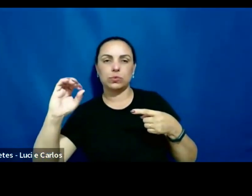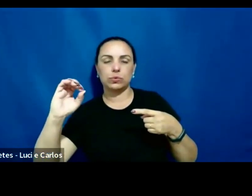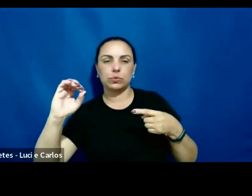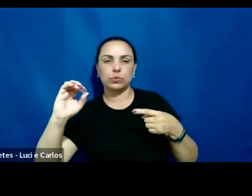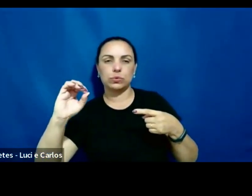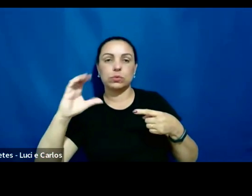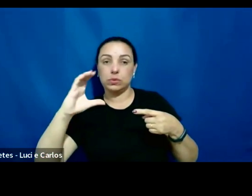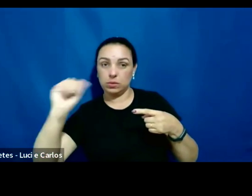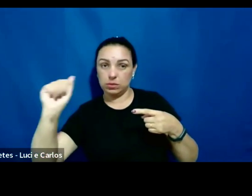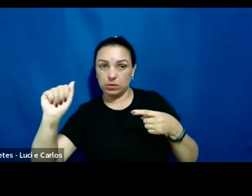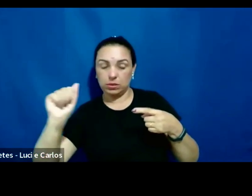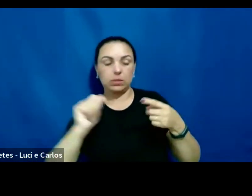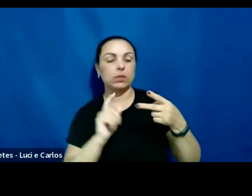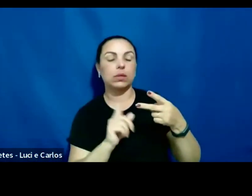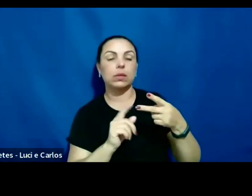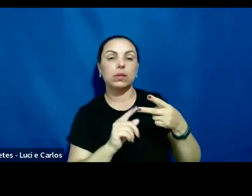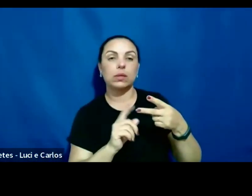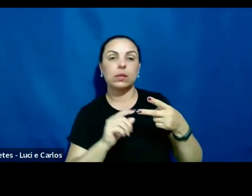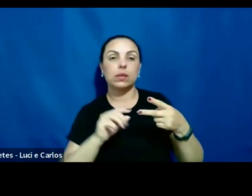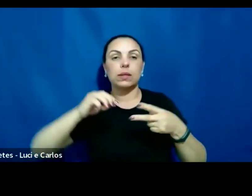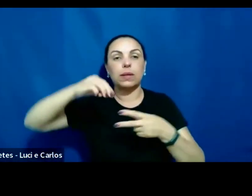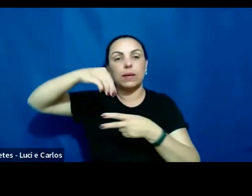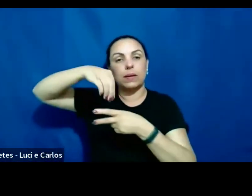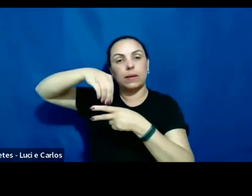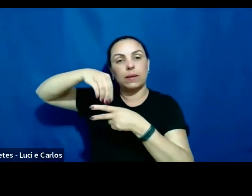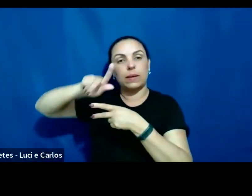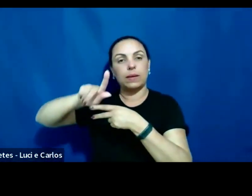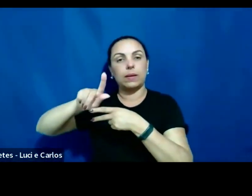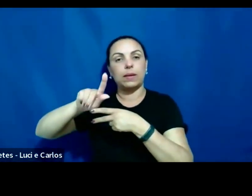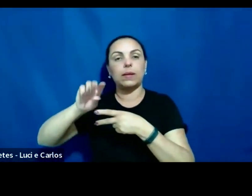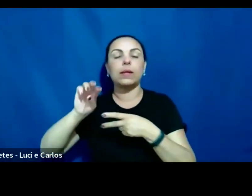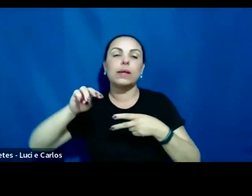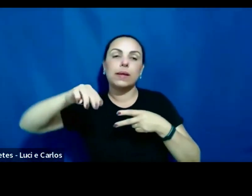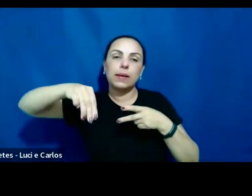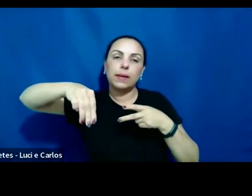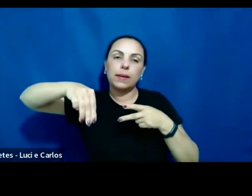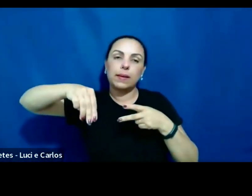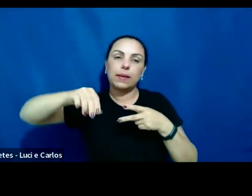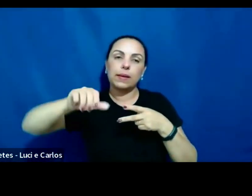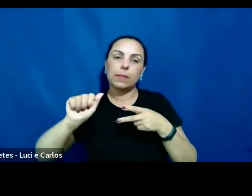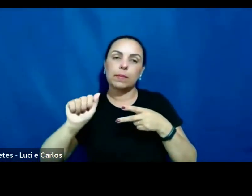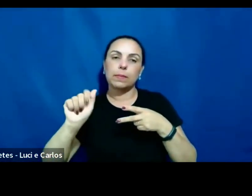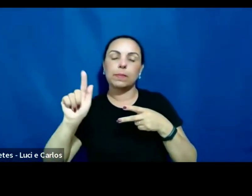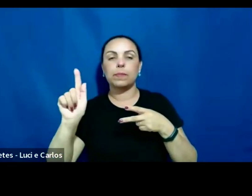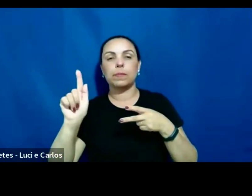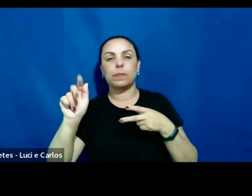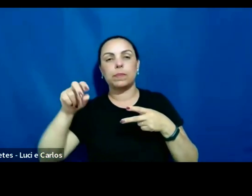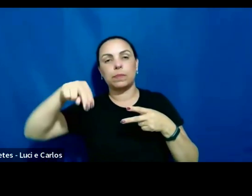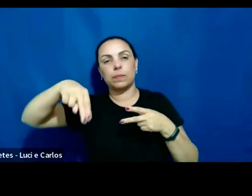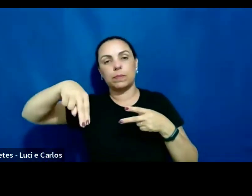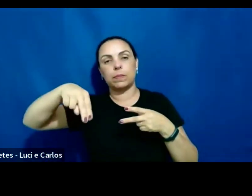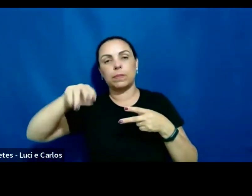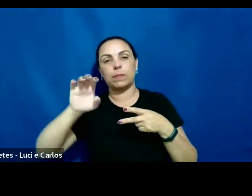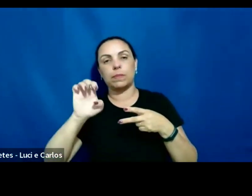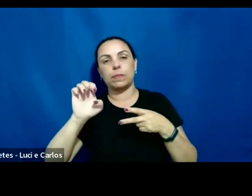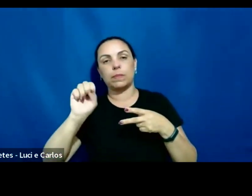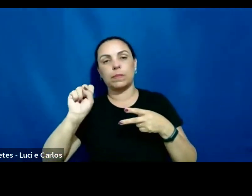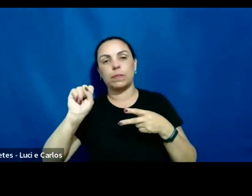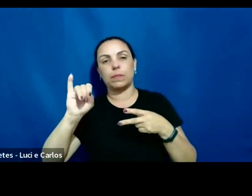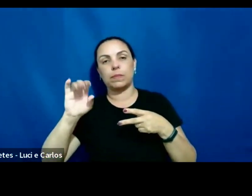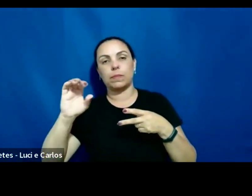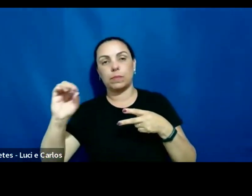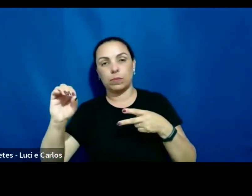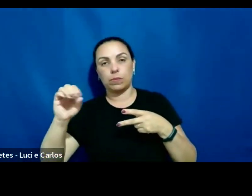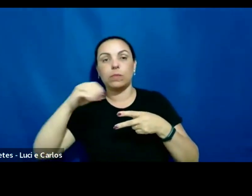atenção. Tão simples. A maioria da população é deficiente de magnésio, porque o solo brasileiro não